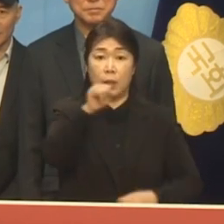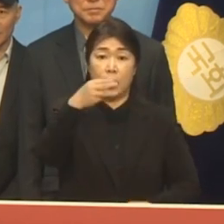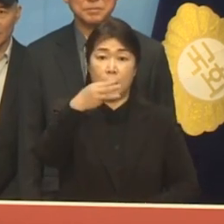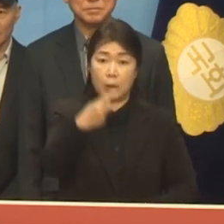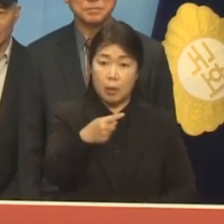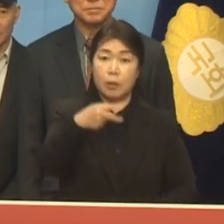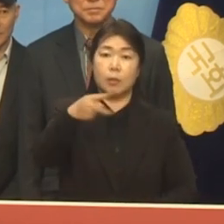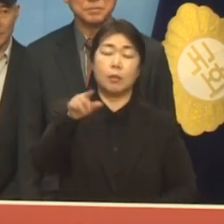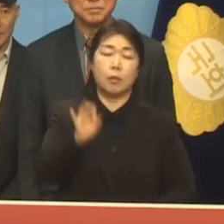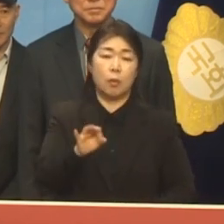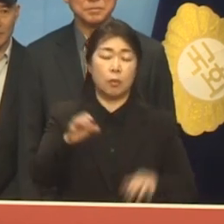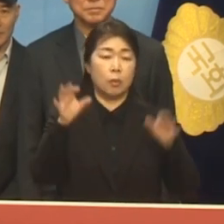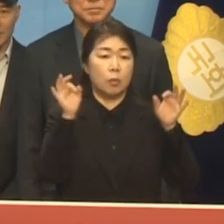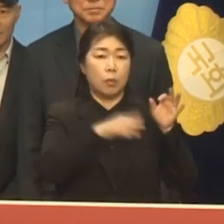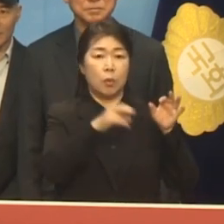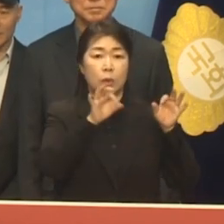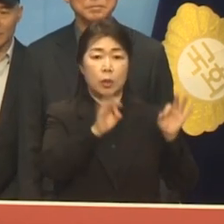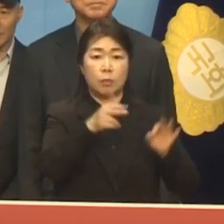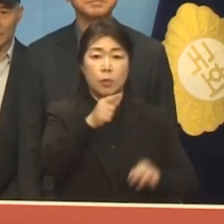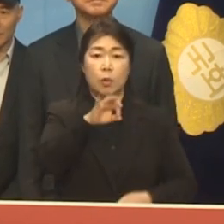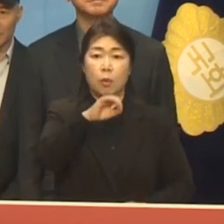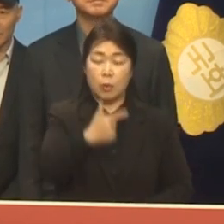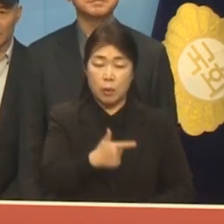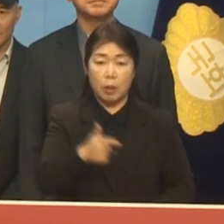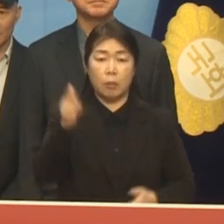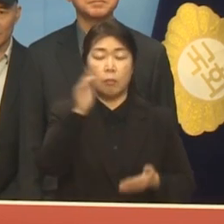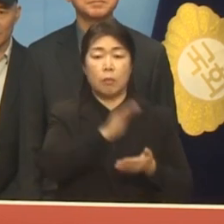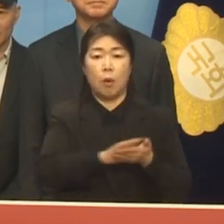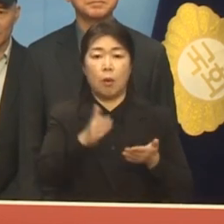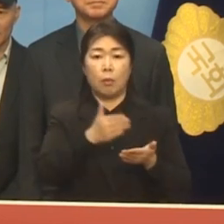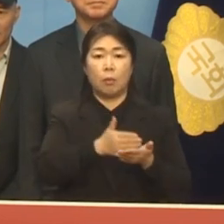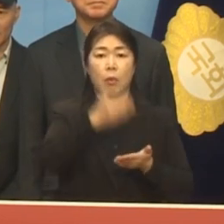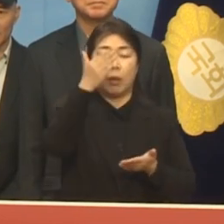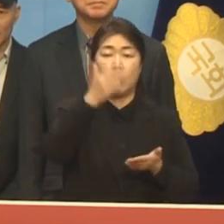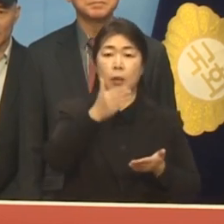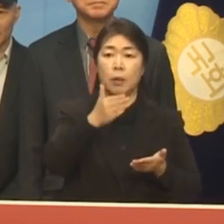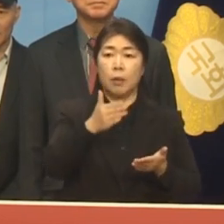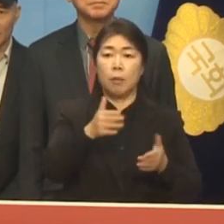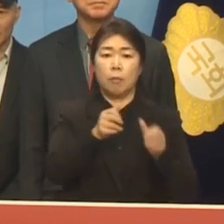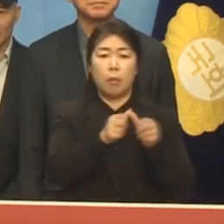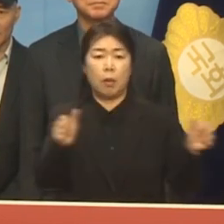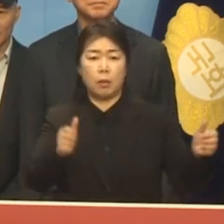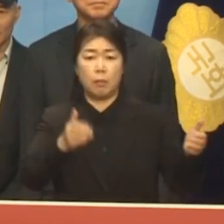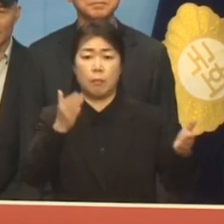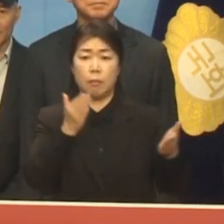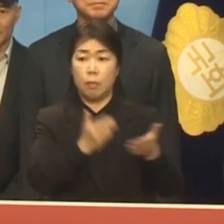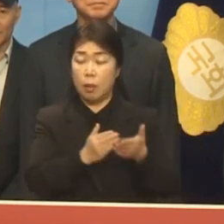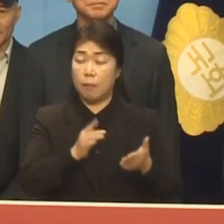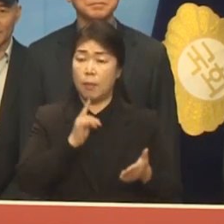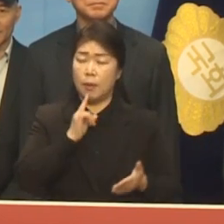평화 통일에 대한 노력을 폄훼하지 말아야 된다고 이야기를 했습니다.